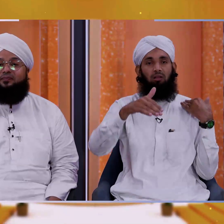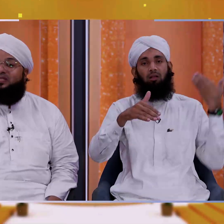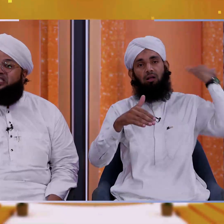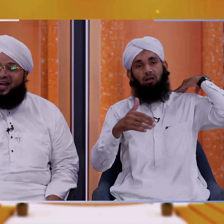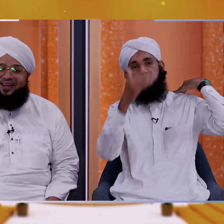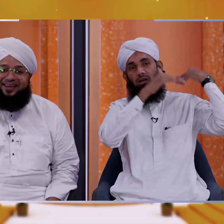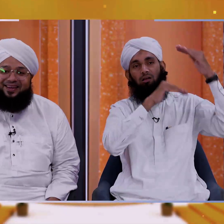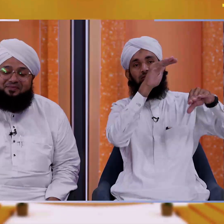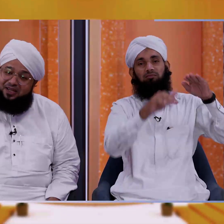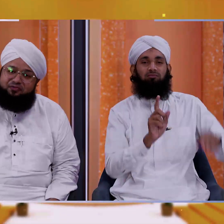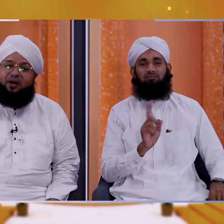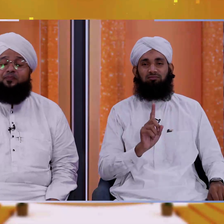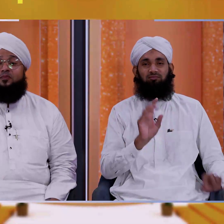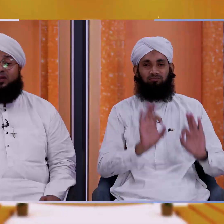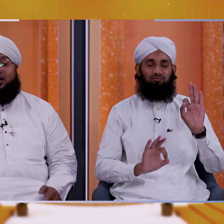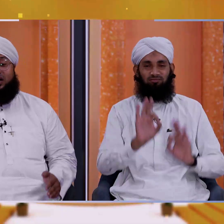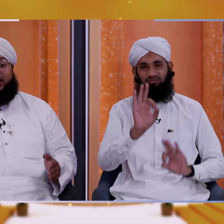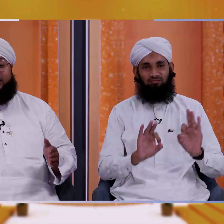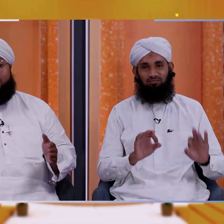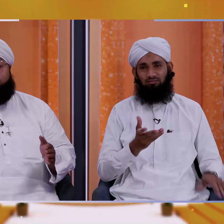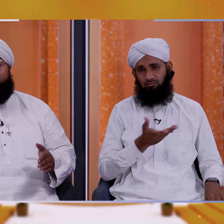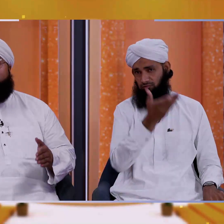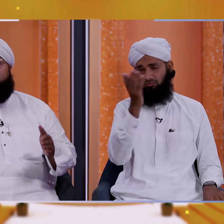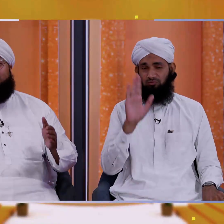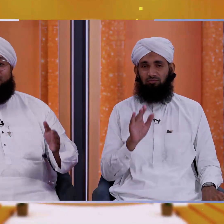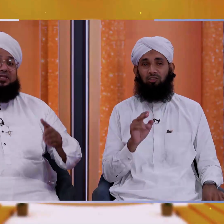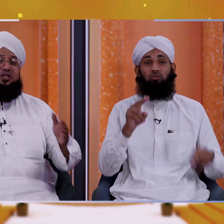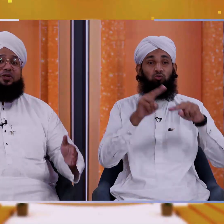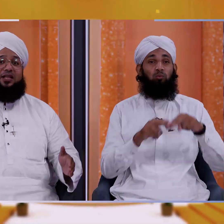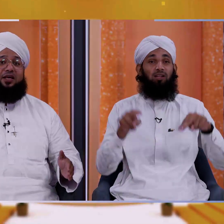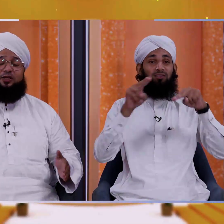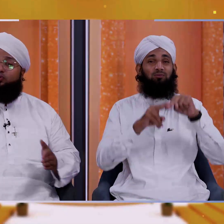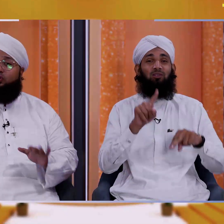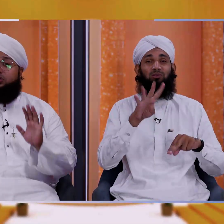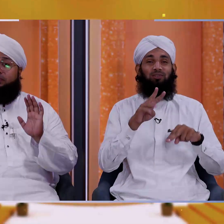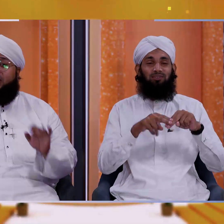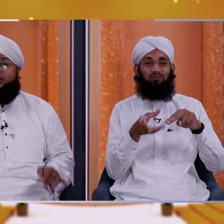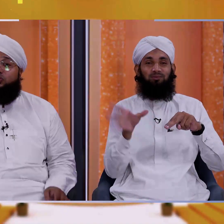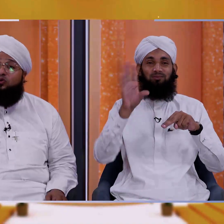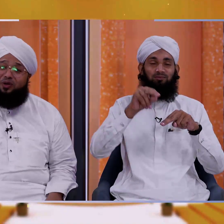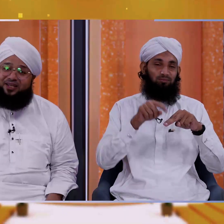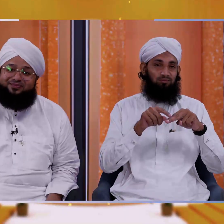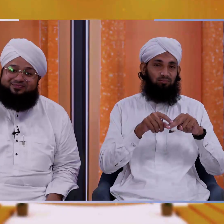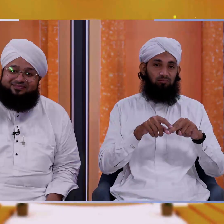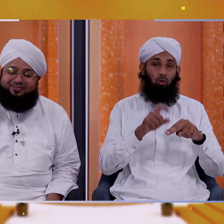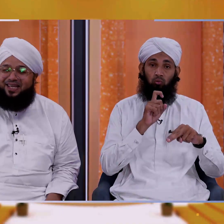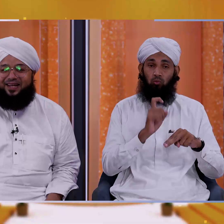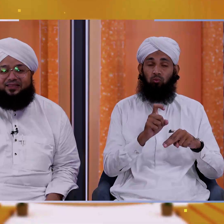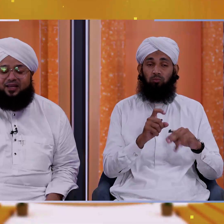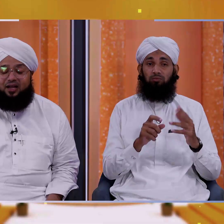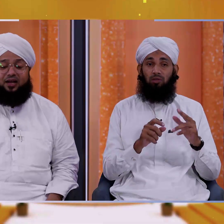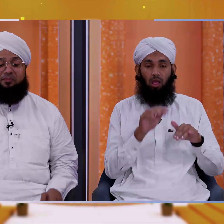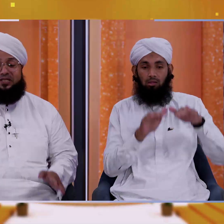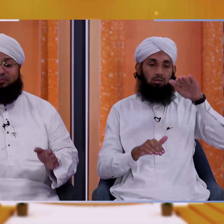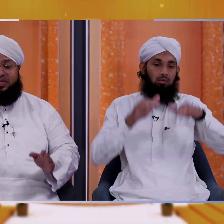آگے جائیں. بعض دفعہ حالانکہ خطبے کے دوران جب ہم مسجد میں جاتے ہیں, جب تو اس کا بڑا سخت حکم ہے, نہیں جانا